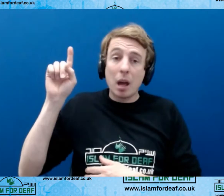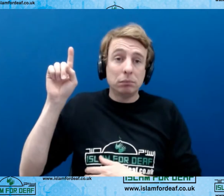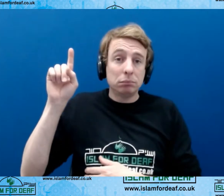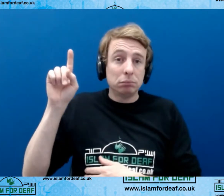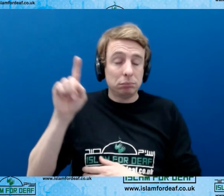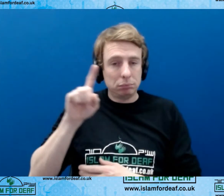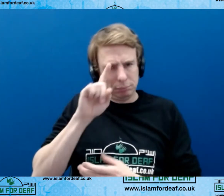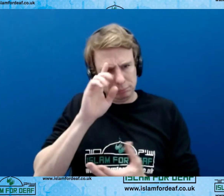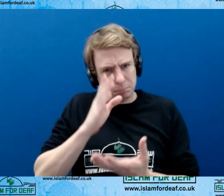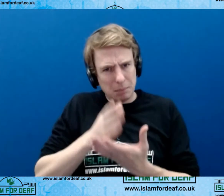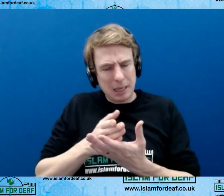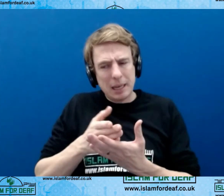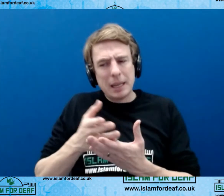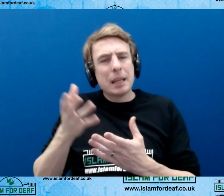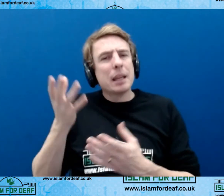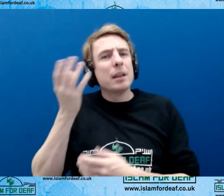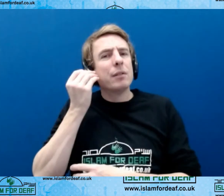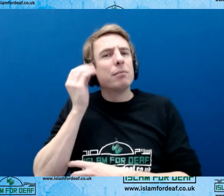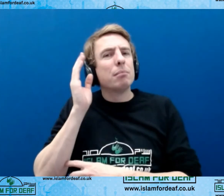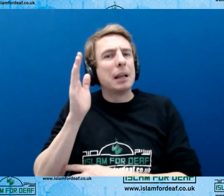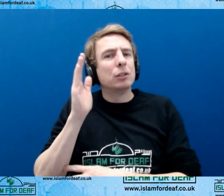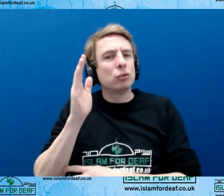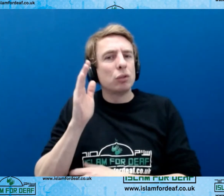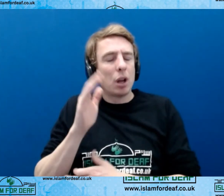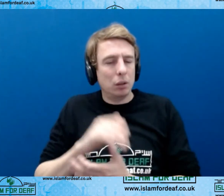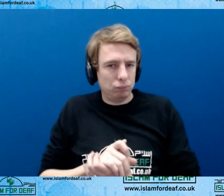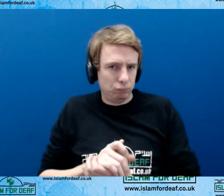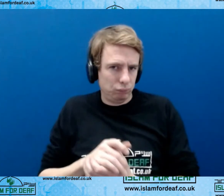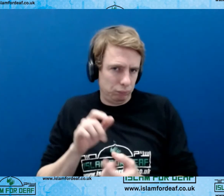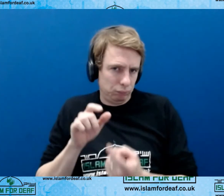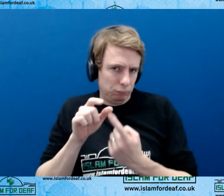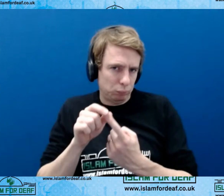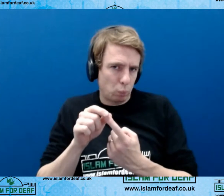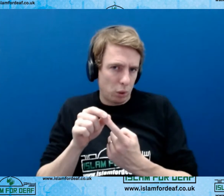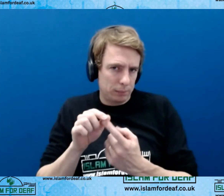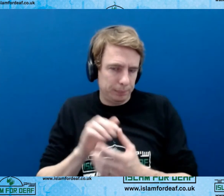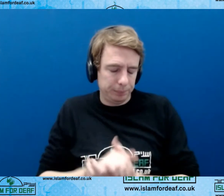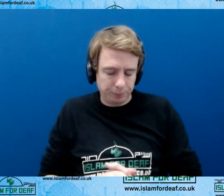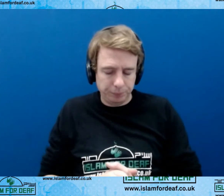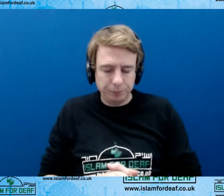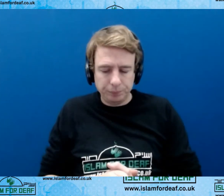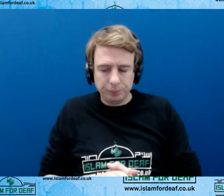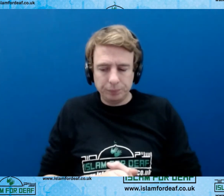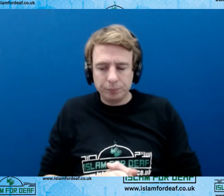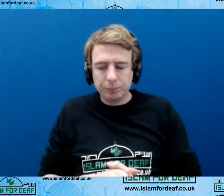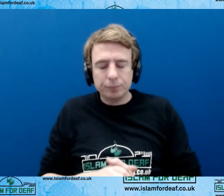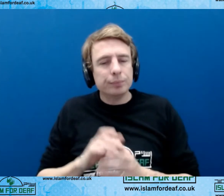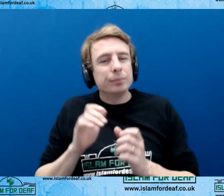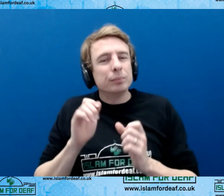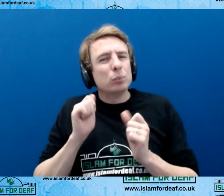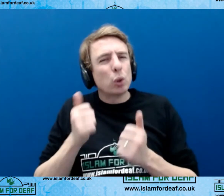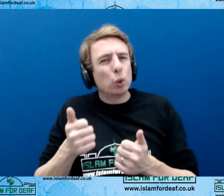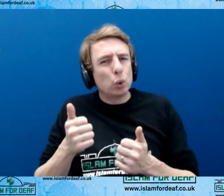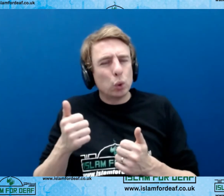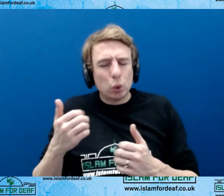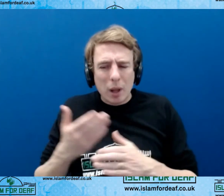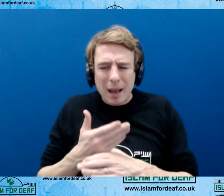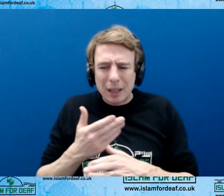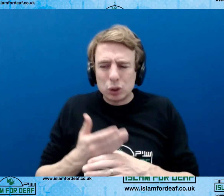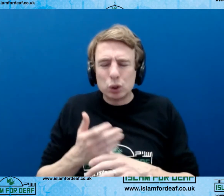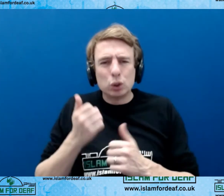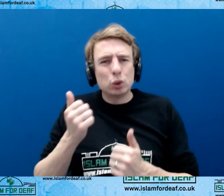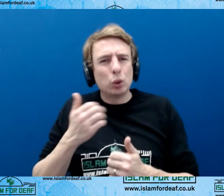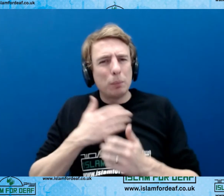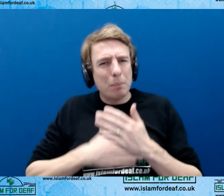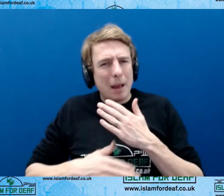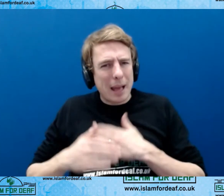وعملوا الصالحات تقربوا إلى الله بالأعمال الصالحة. And perform good deeds. They seek nearness to Allah the Most High through